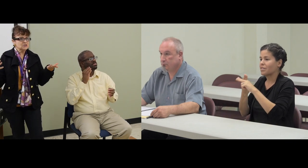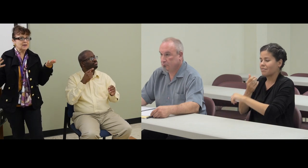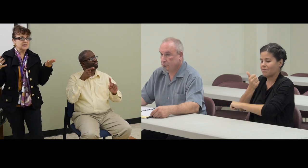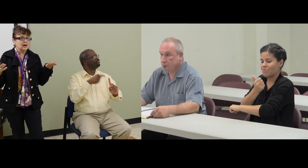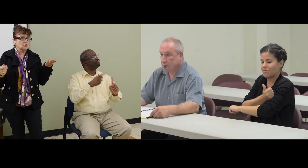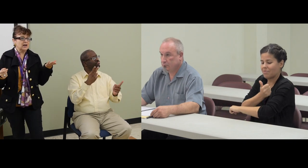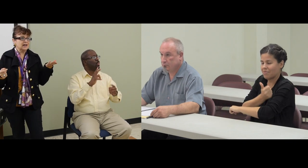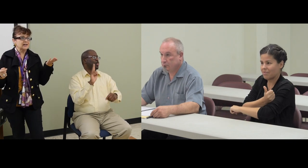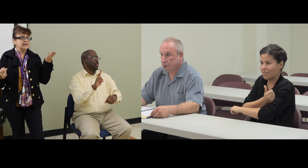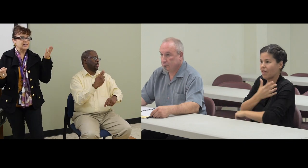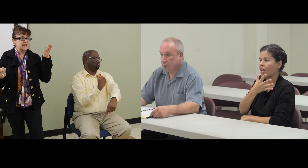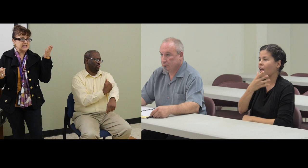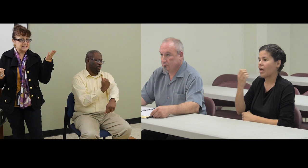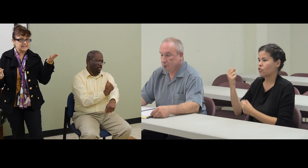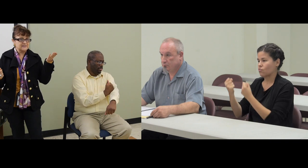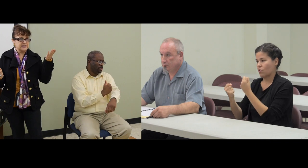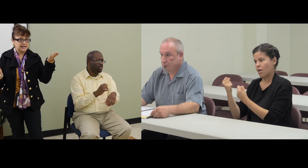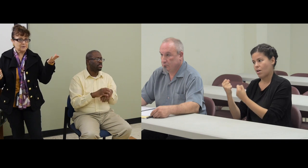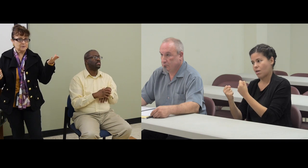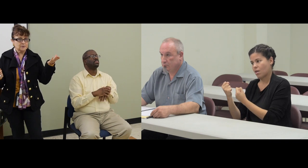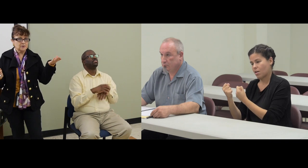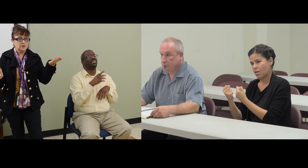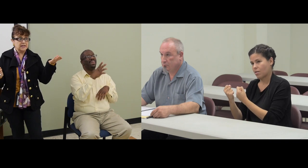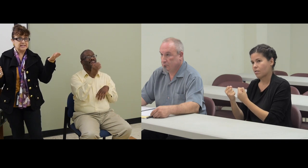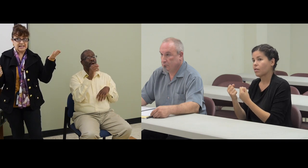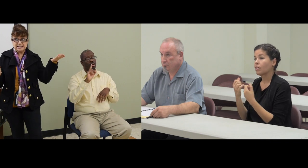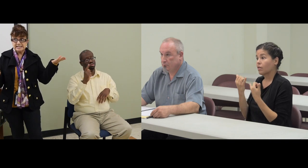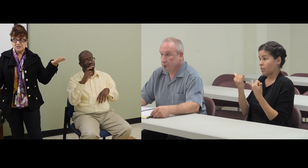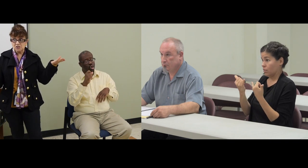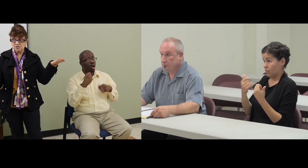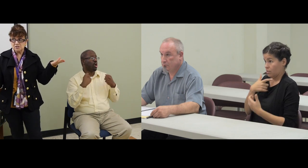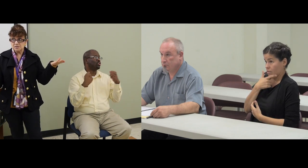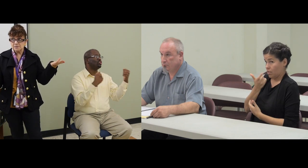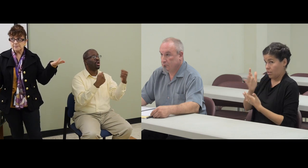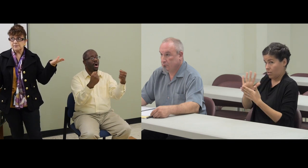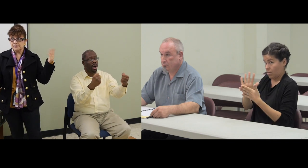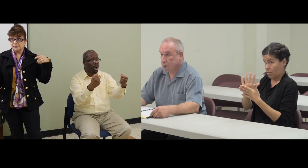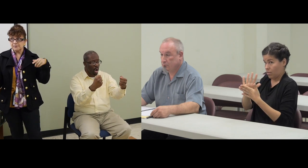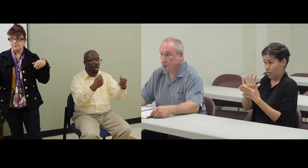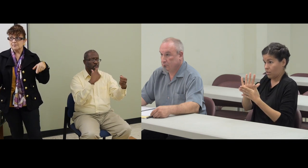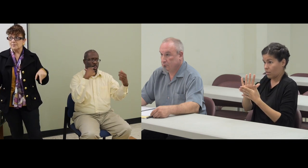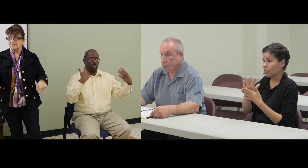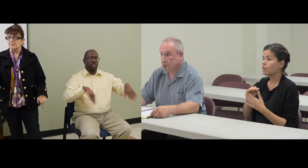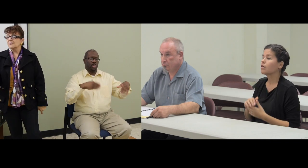vamos a ver ahora están listos